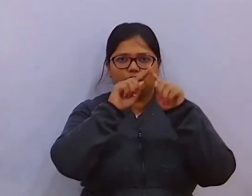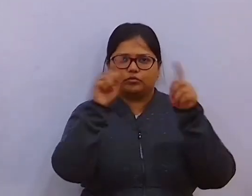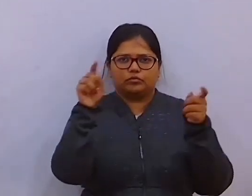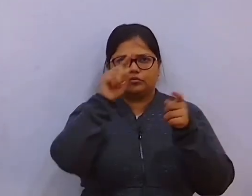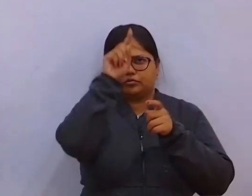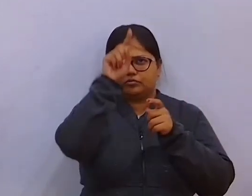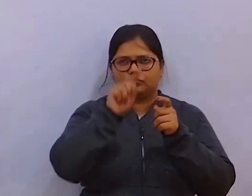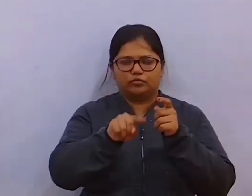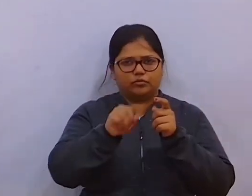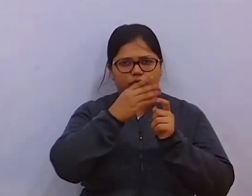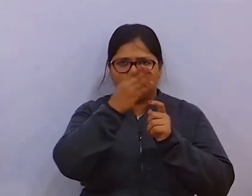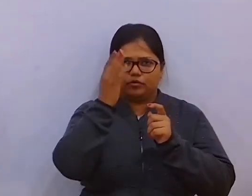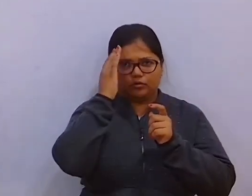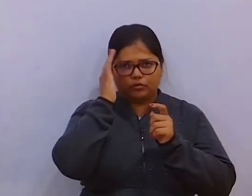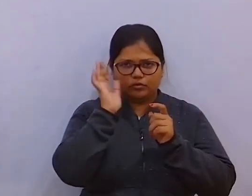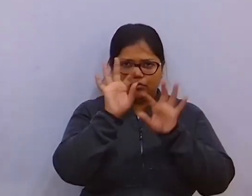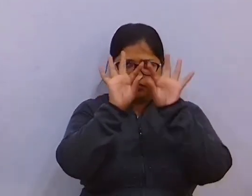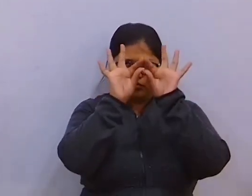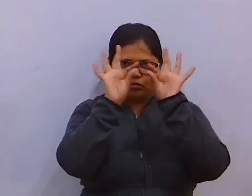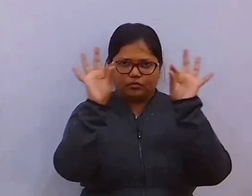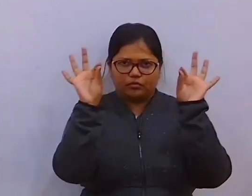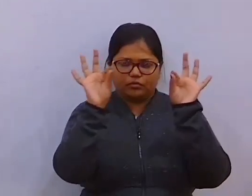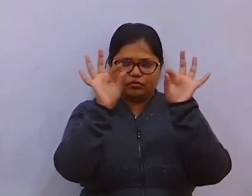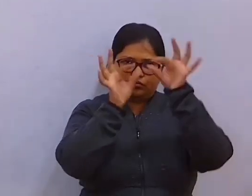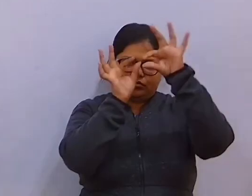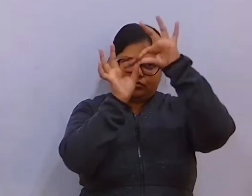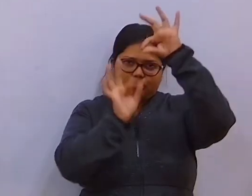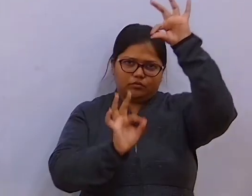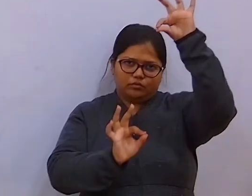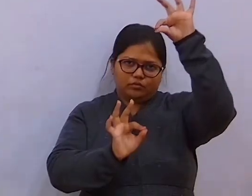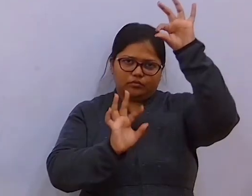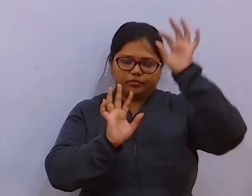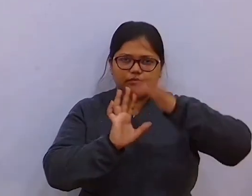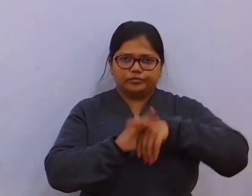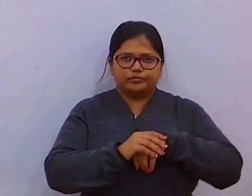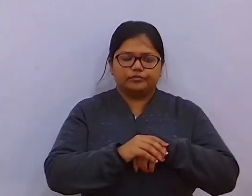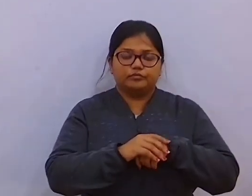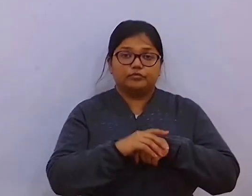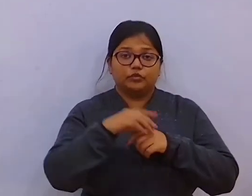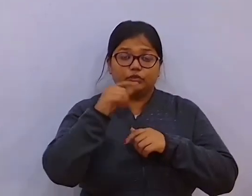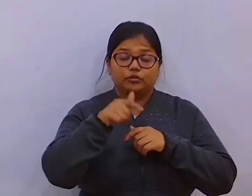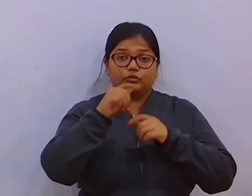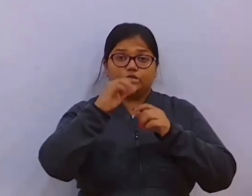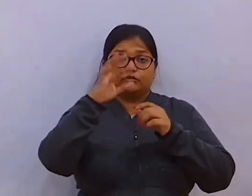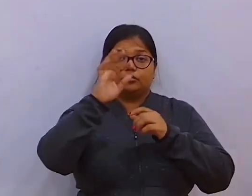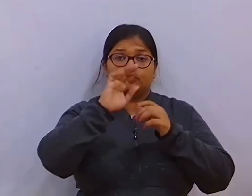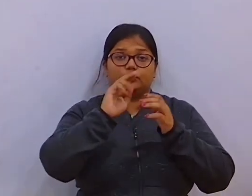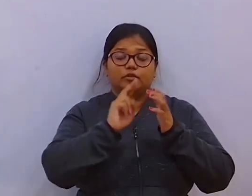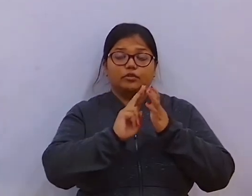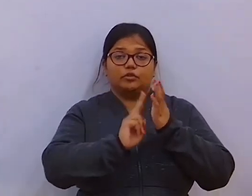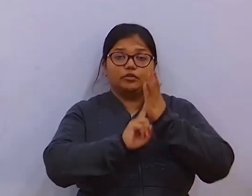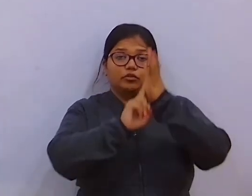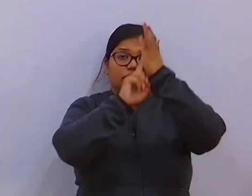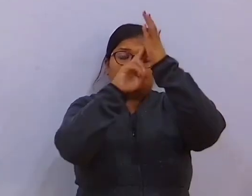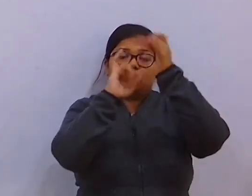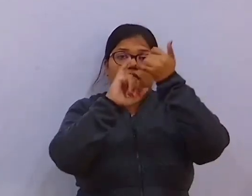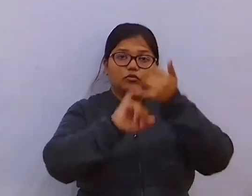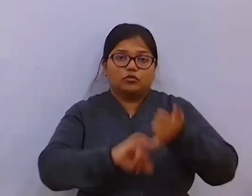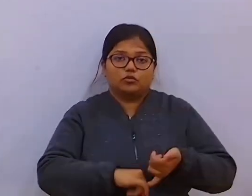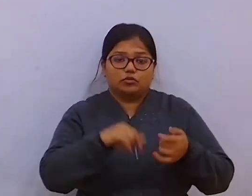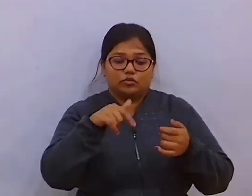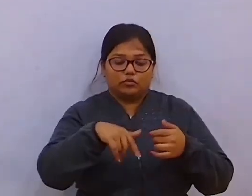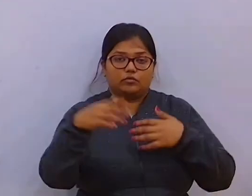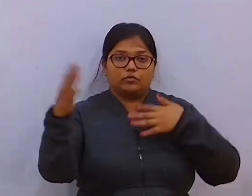तो उस ग्लोब में विषुवत रेखा के उत्तर और दक्षिण में बहने वाली ये क्या है,